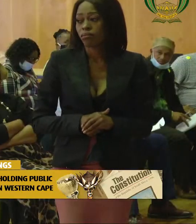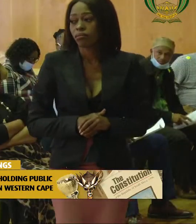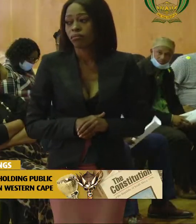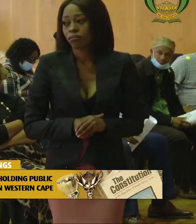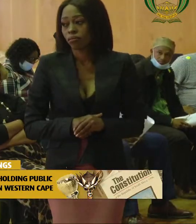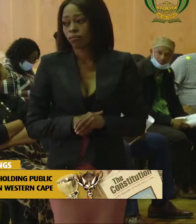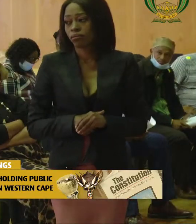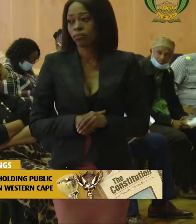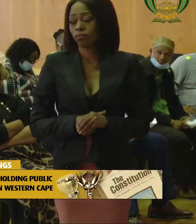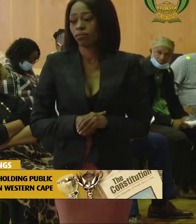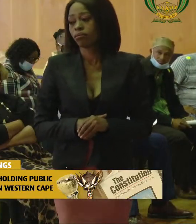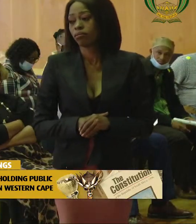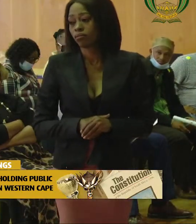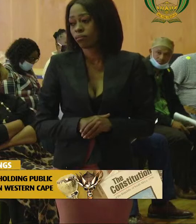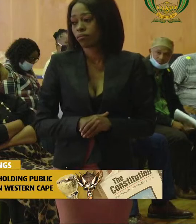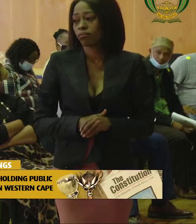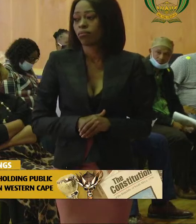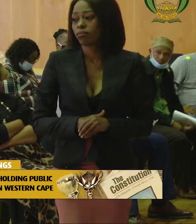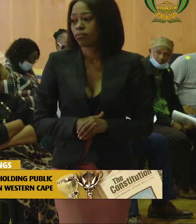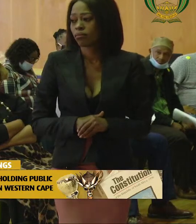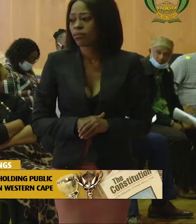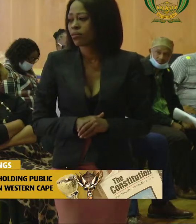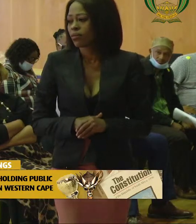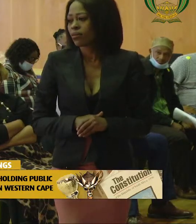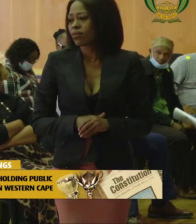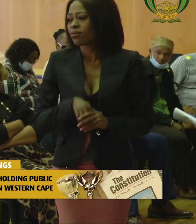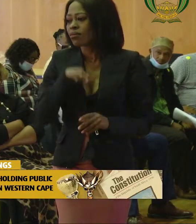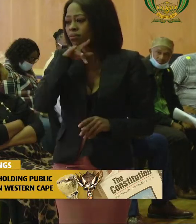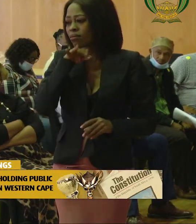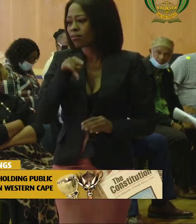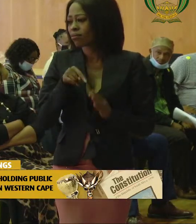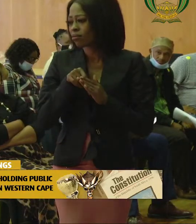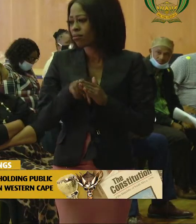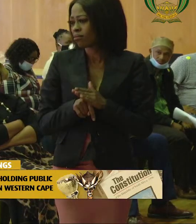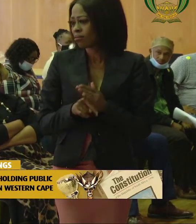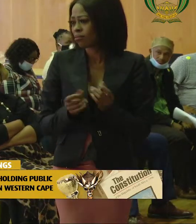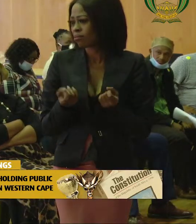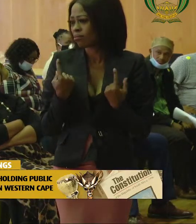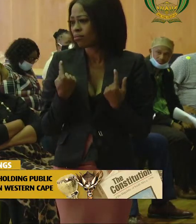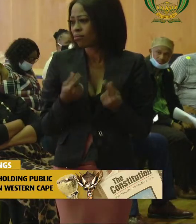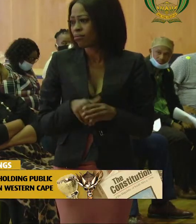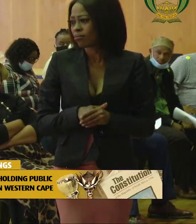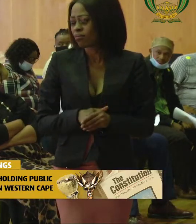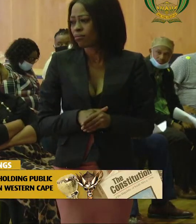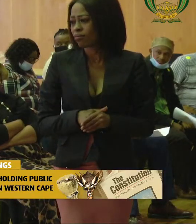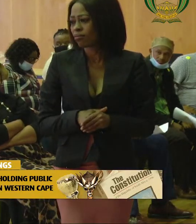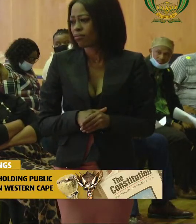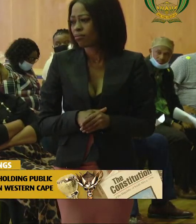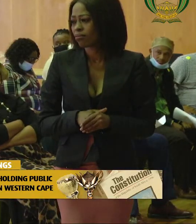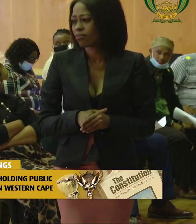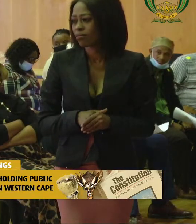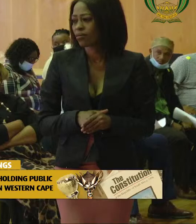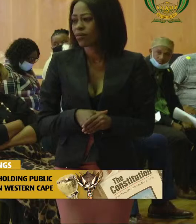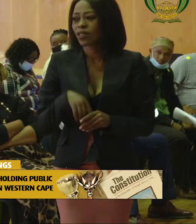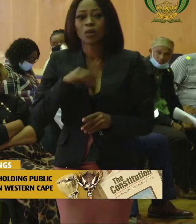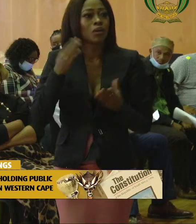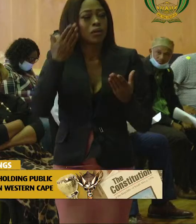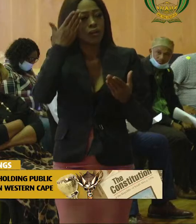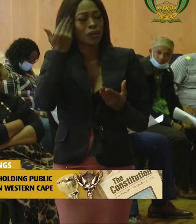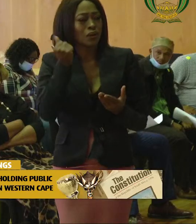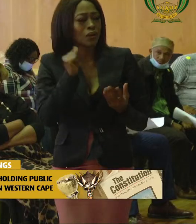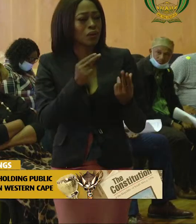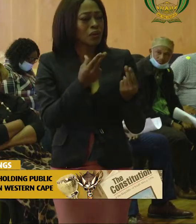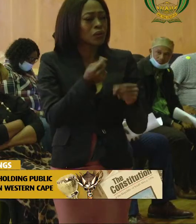te sit as raadslede met bedrogsaake, verkrachtingssaake? Ons weet nie meer, hulle maak sake, hulle